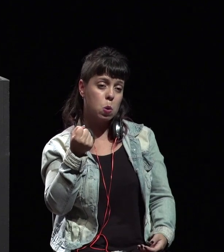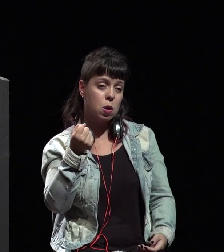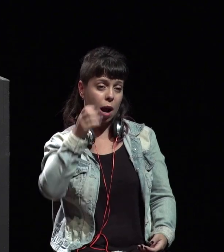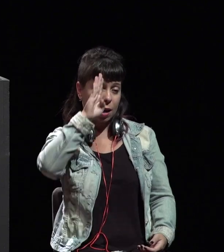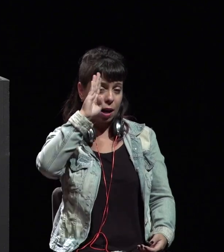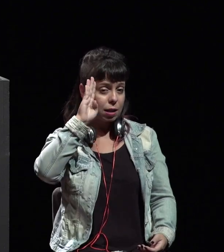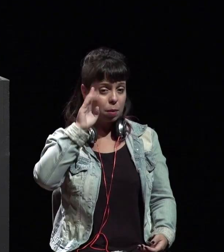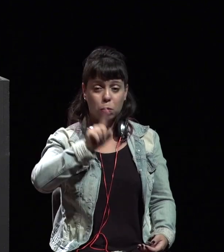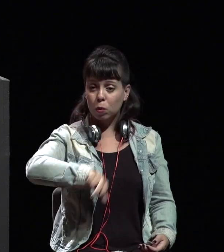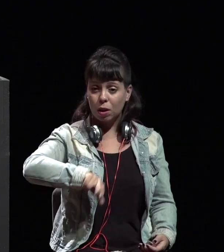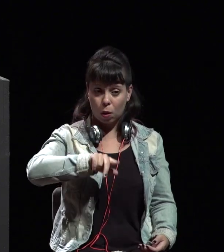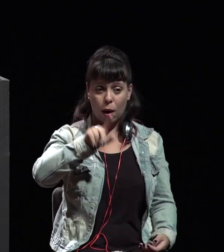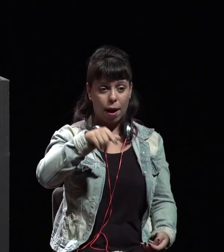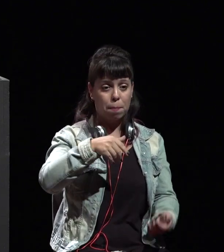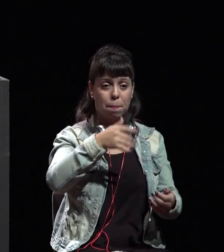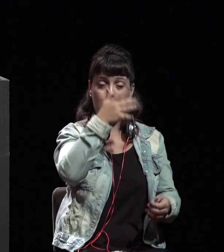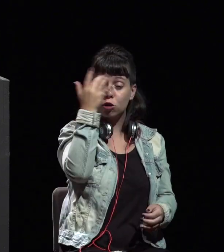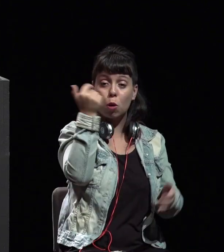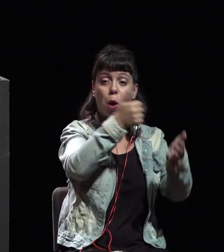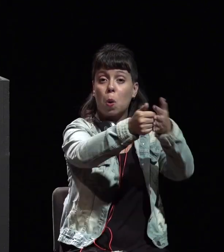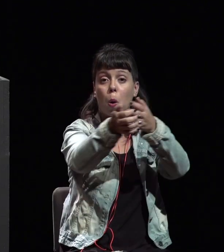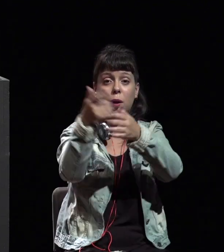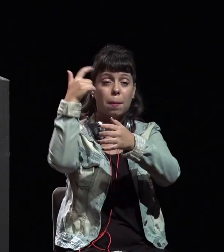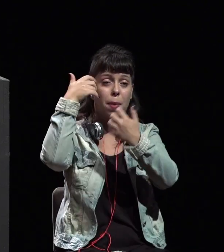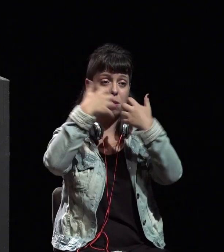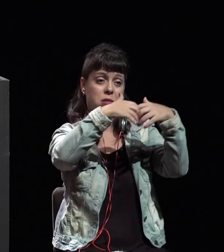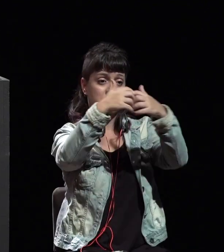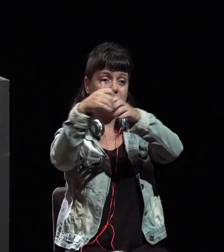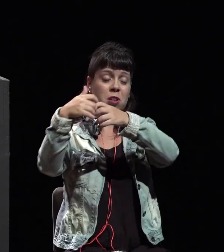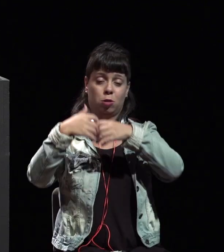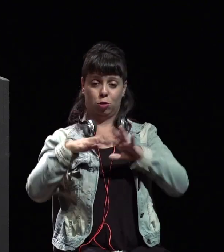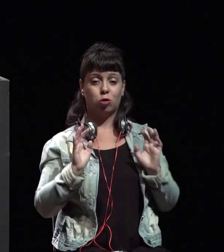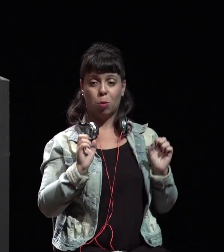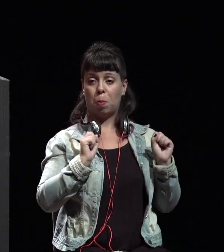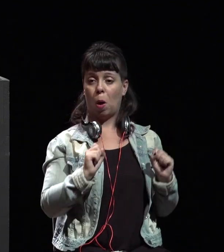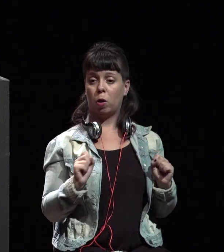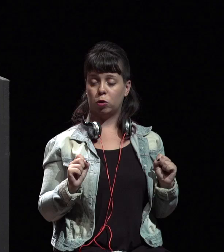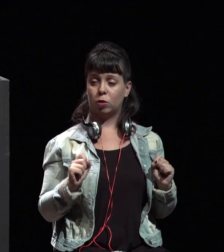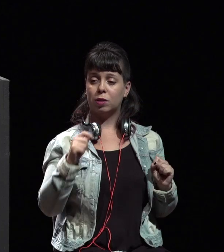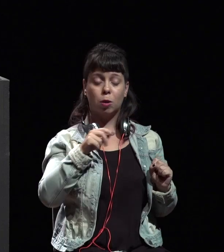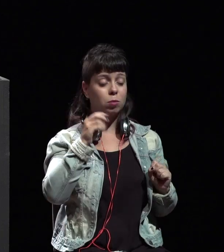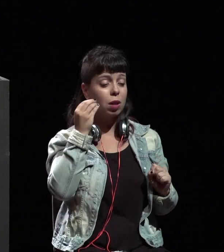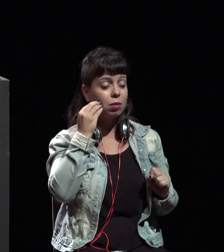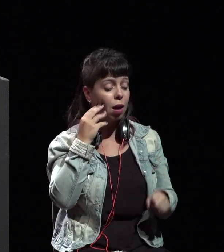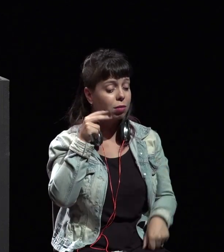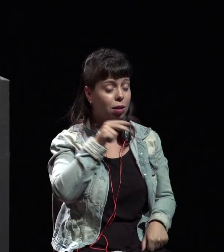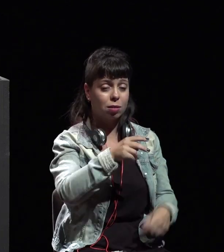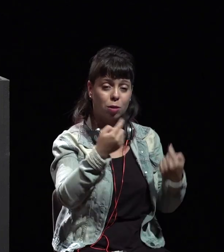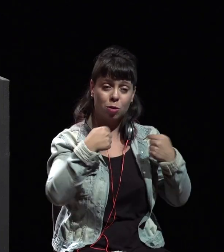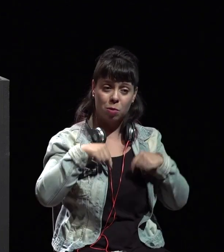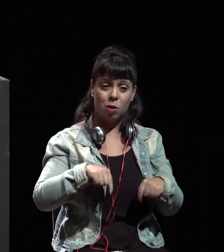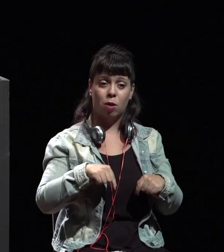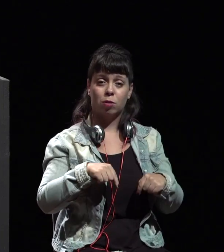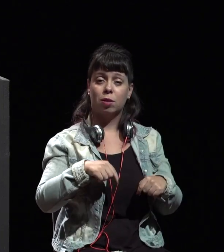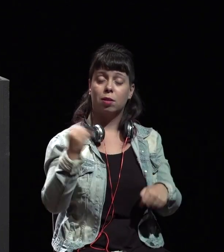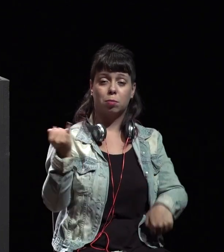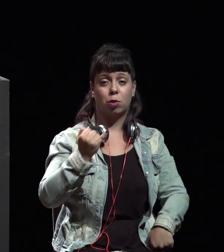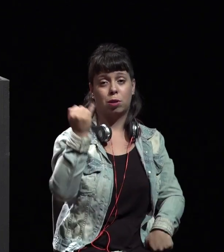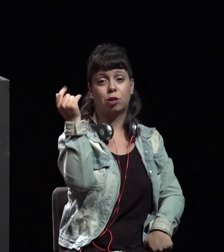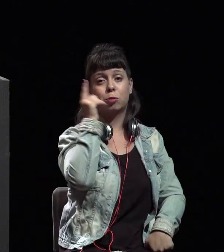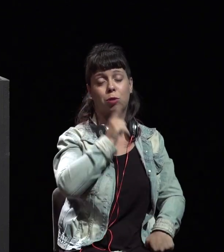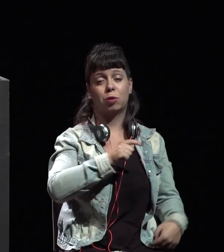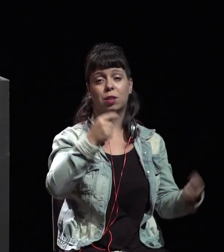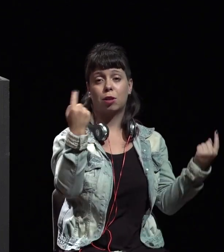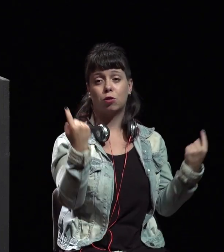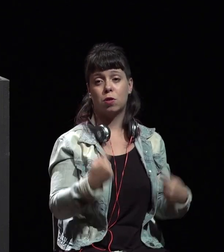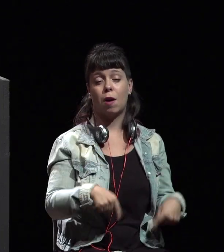pensantes possíveis, né? Essa compreensão antropológica da coisa alternativa, né, seria, portanto, fundamental para a reflexão sobre os desafios conceituais